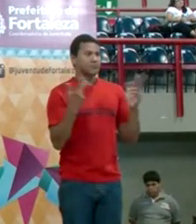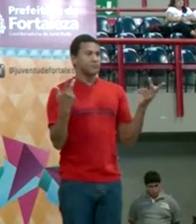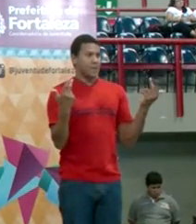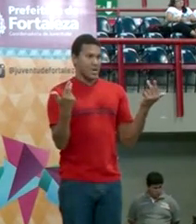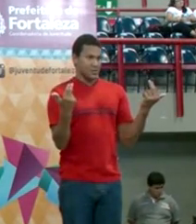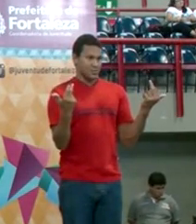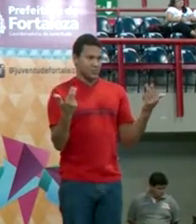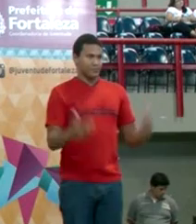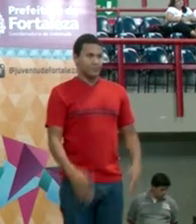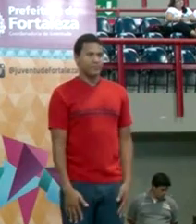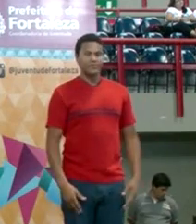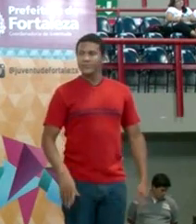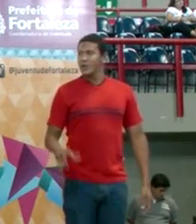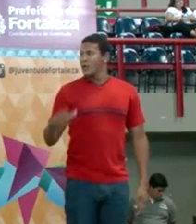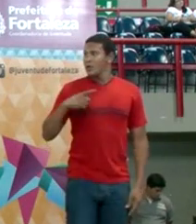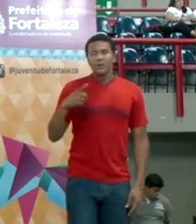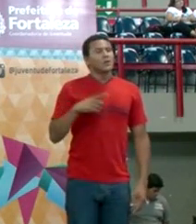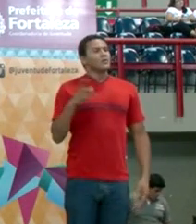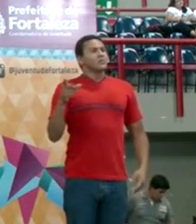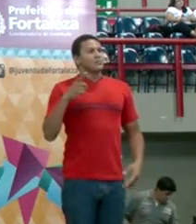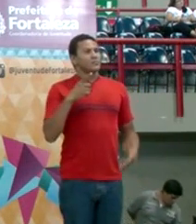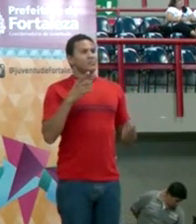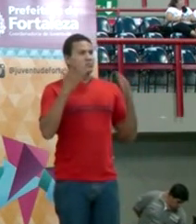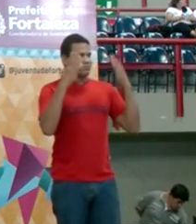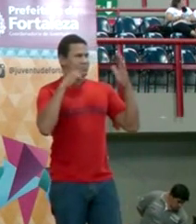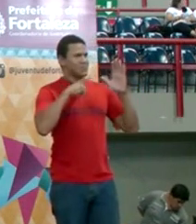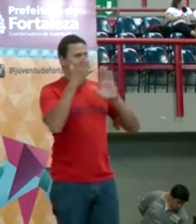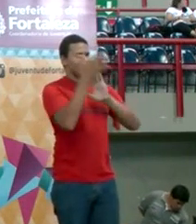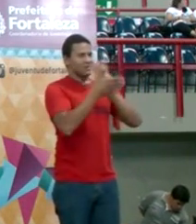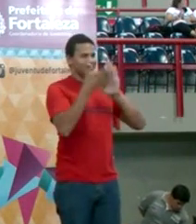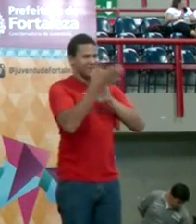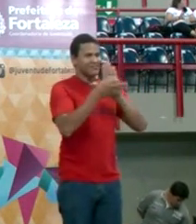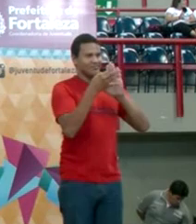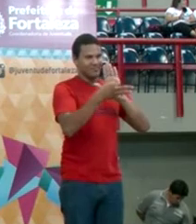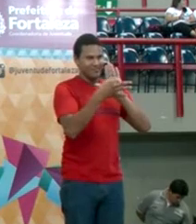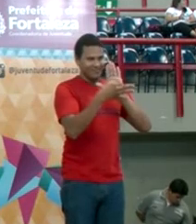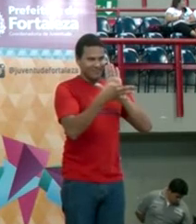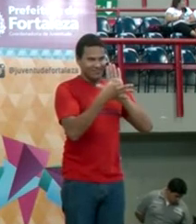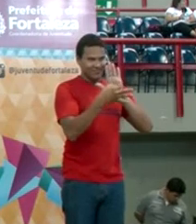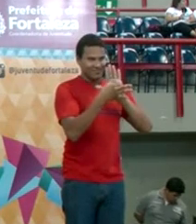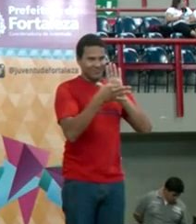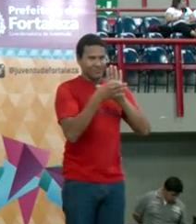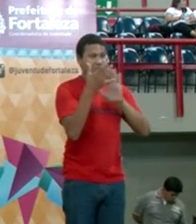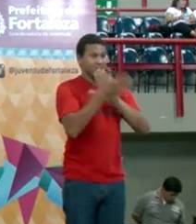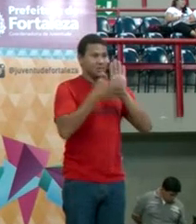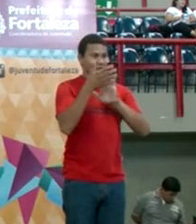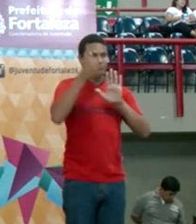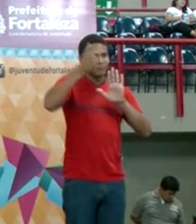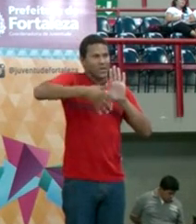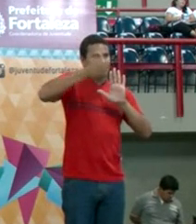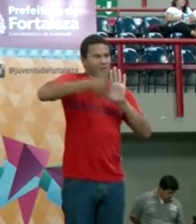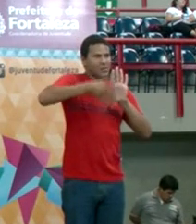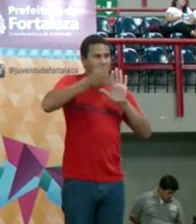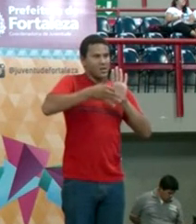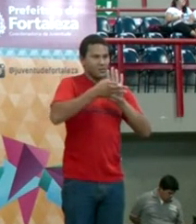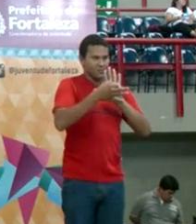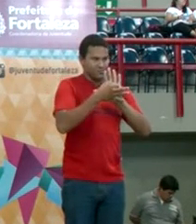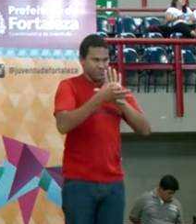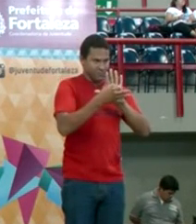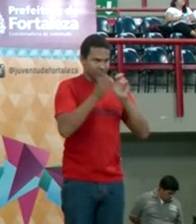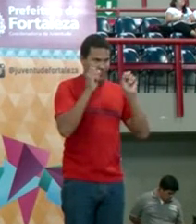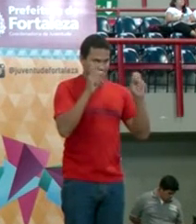dúvida quanto essa diferença de texto dissertativo e texto dissertativo